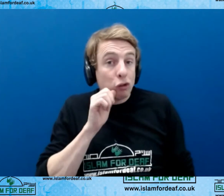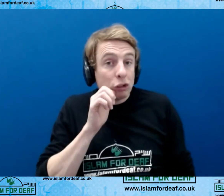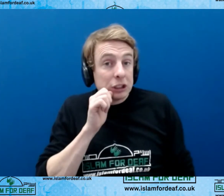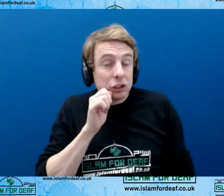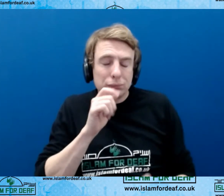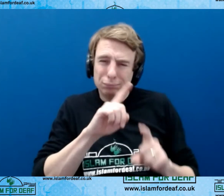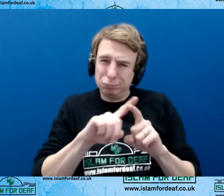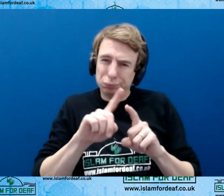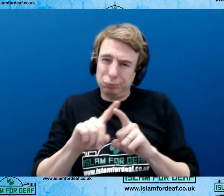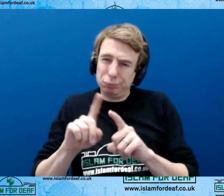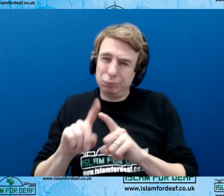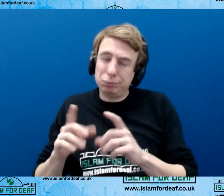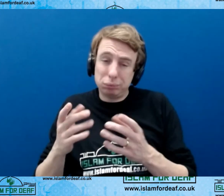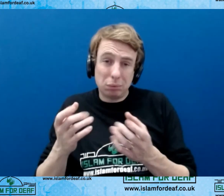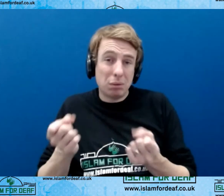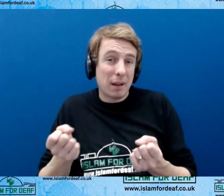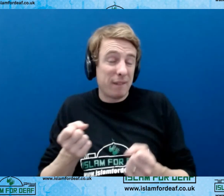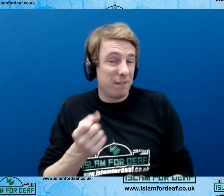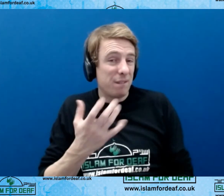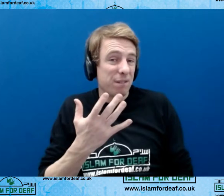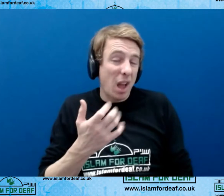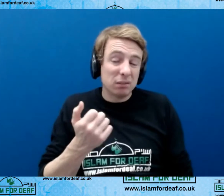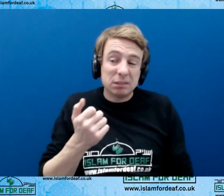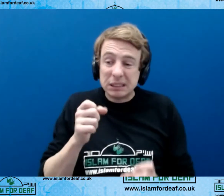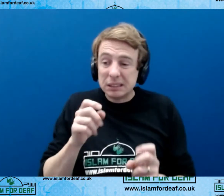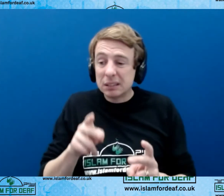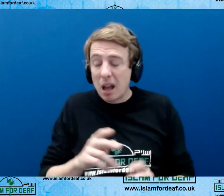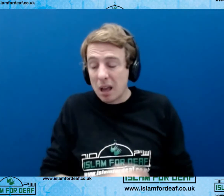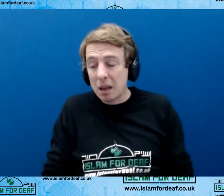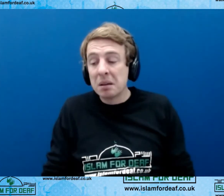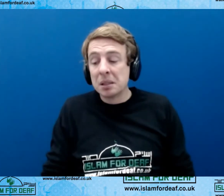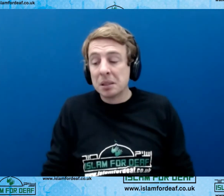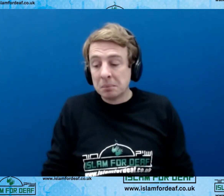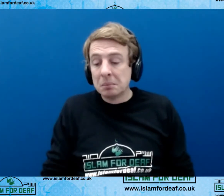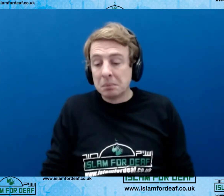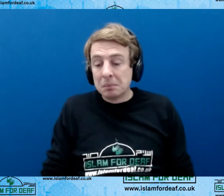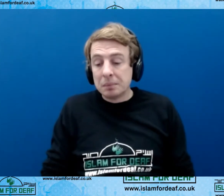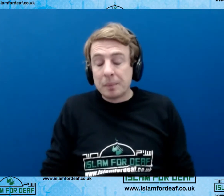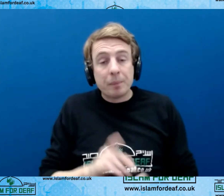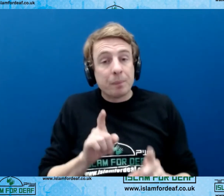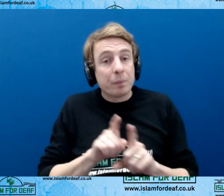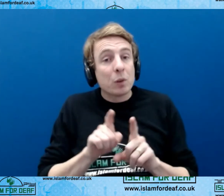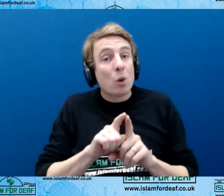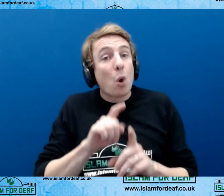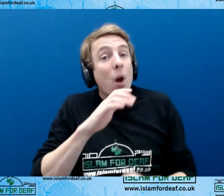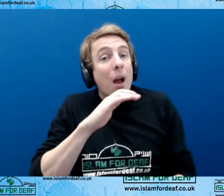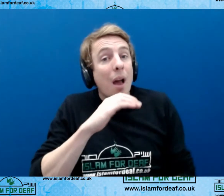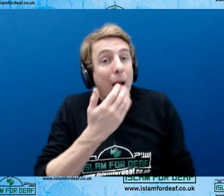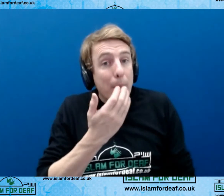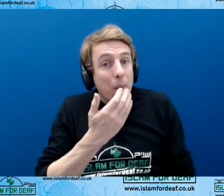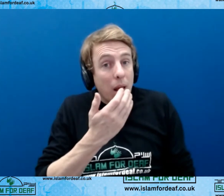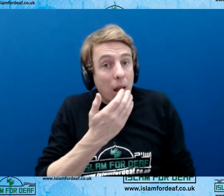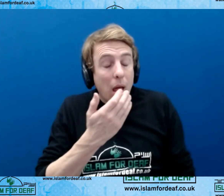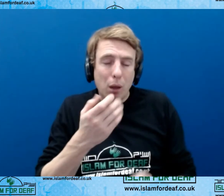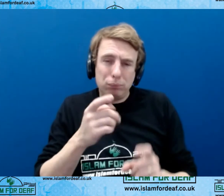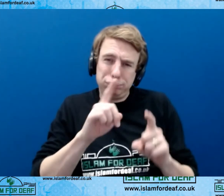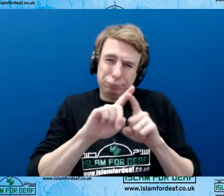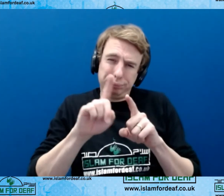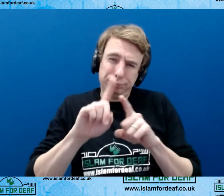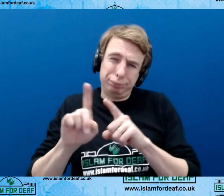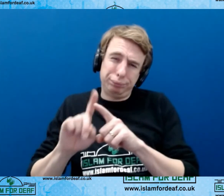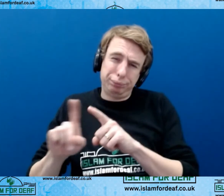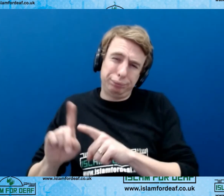الأرض. And from all corners of the earth, apples. وكذلك الملابس